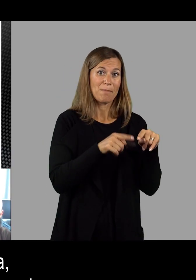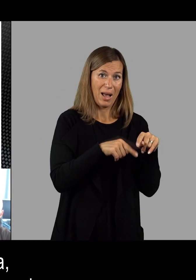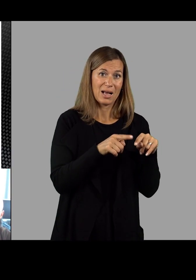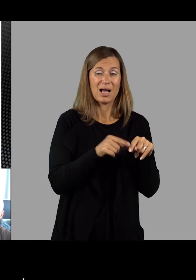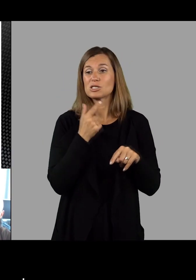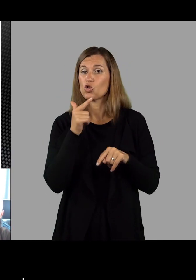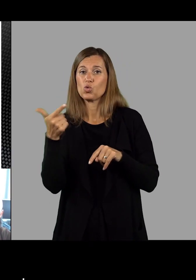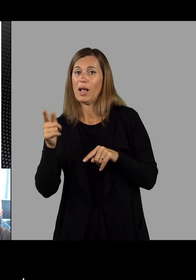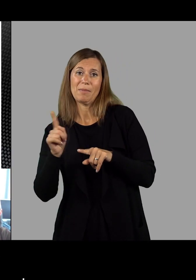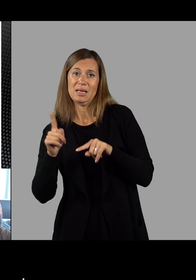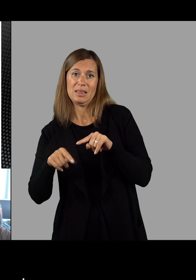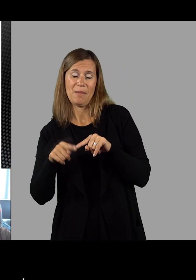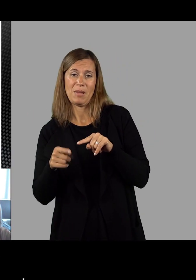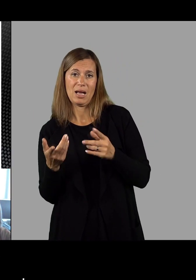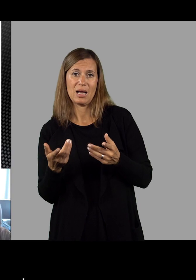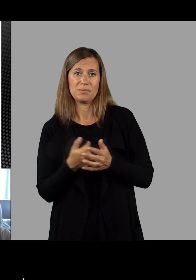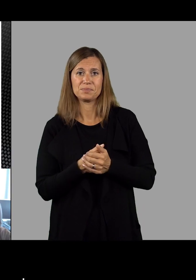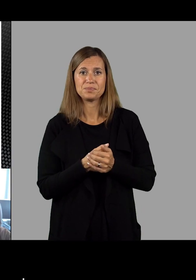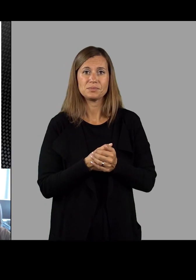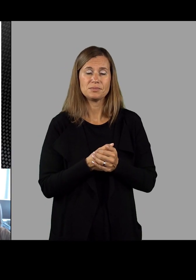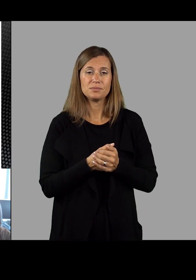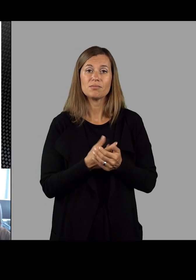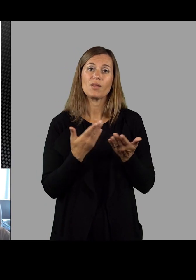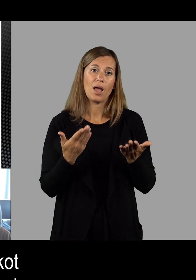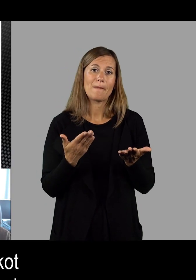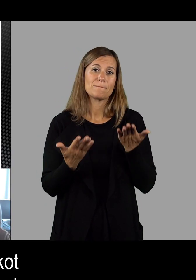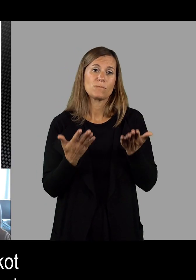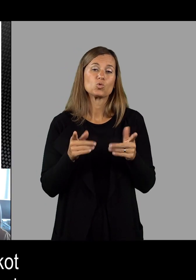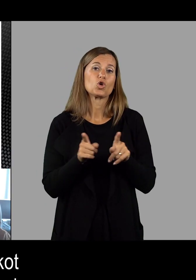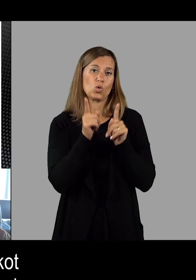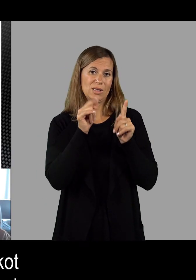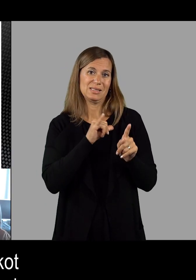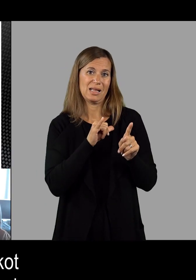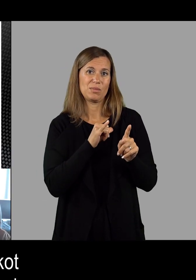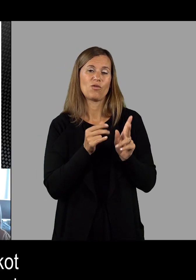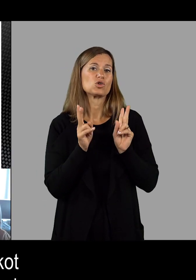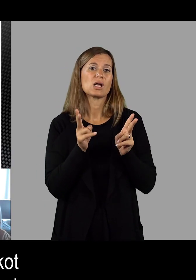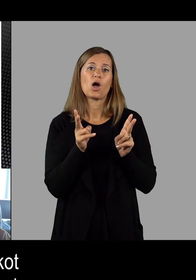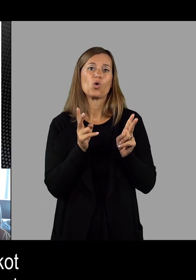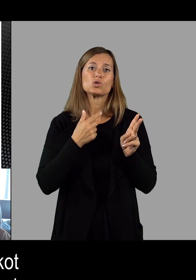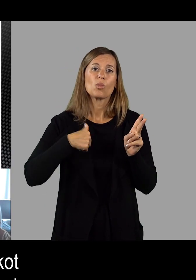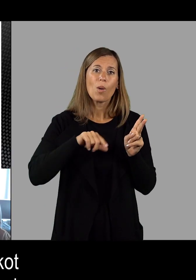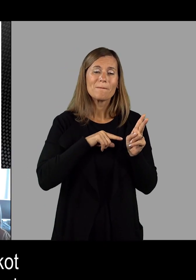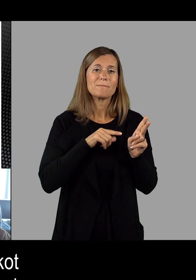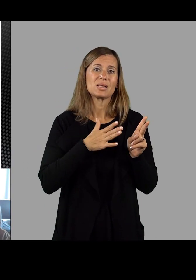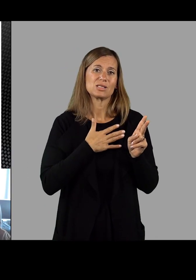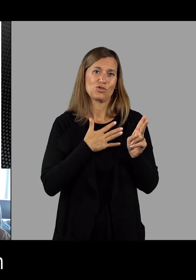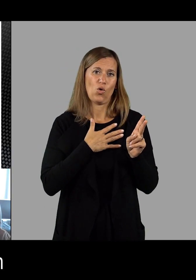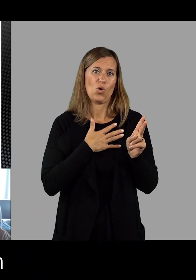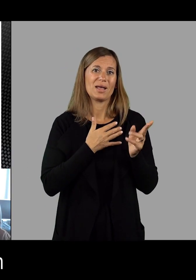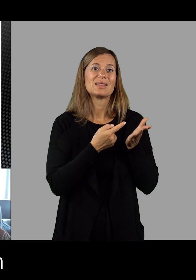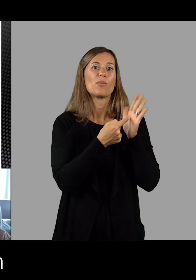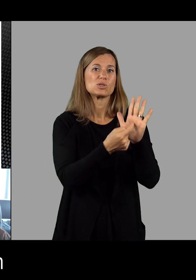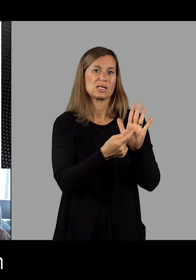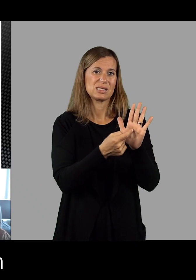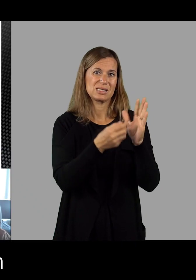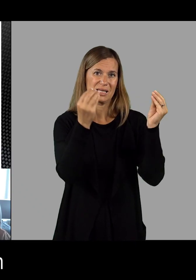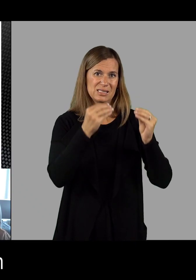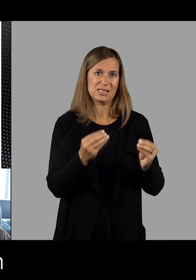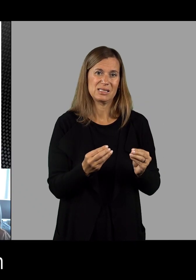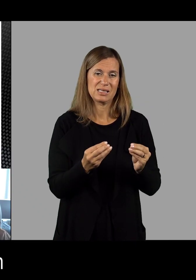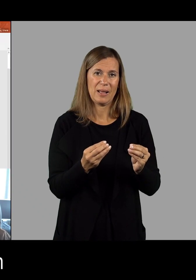nekoga pa ni, ne, pač v smislu same neke uporabe. Tako da mogoče samo kot zanimivost, kako smo mi svoj demonstracijski